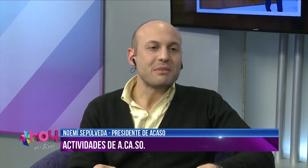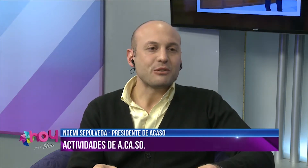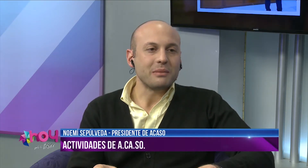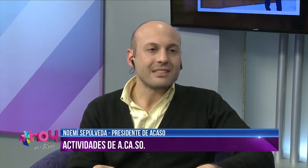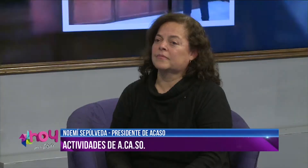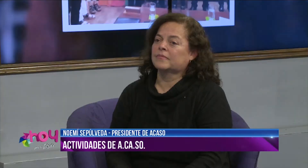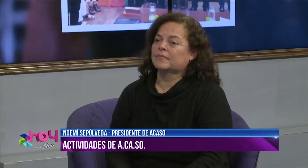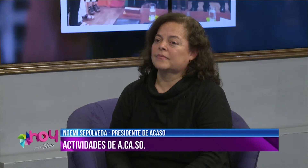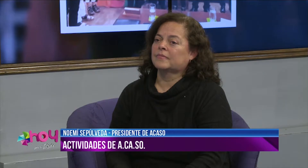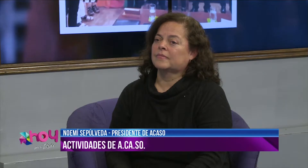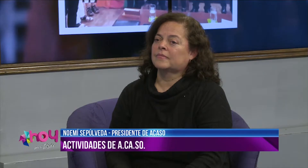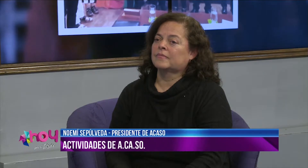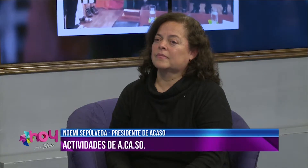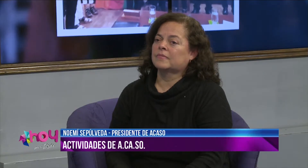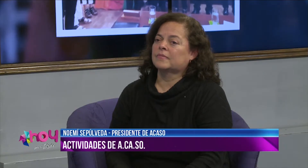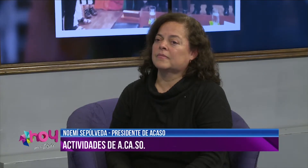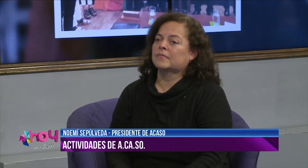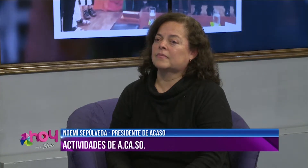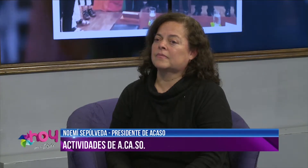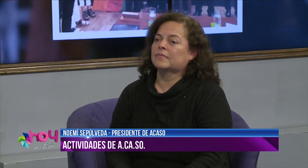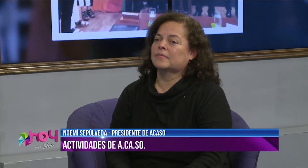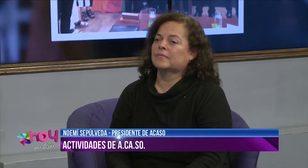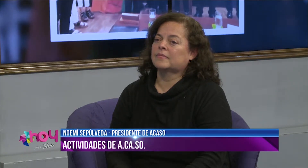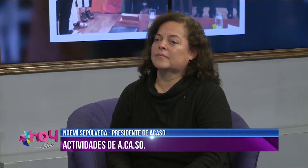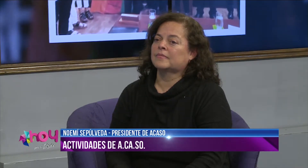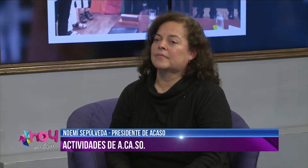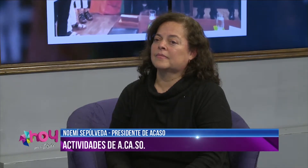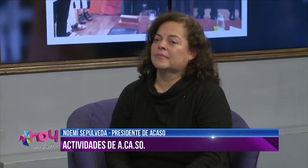un mensaje acerca de la importancia de aprender lengua de señas.